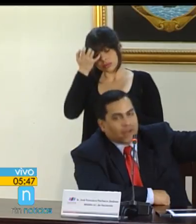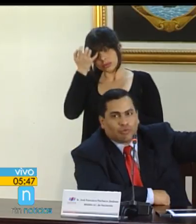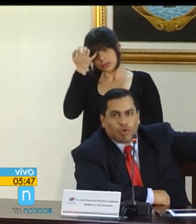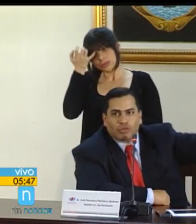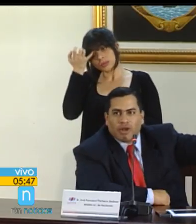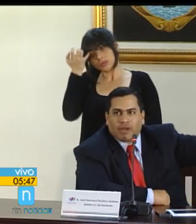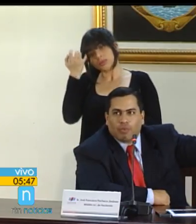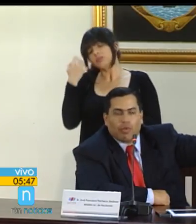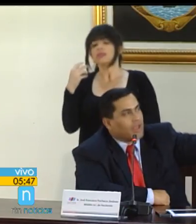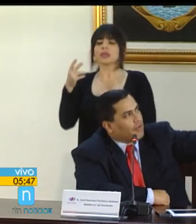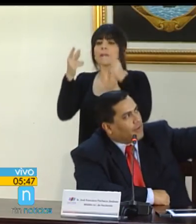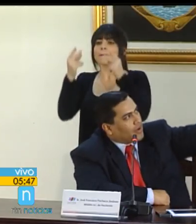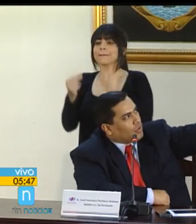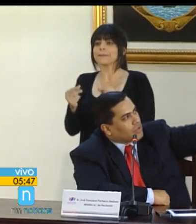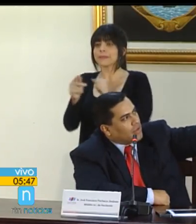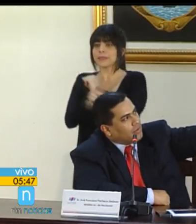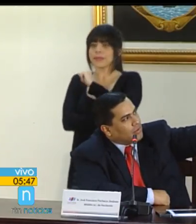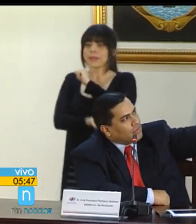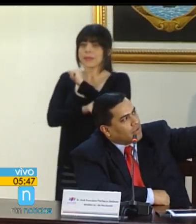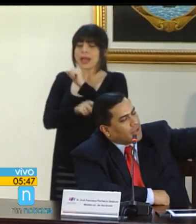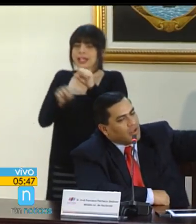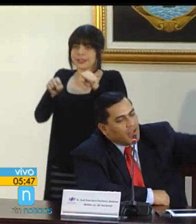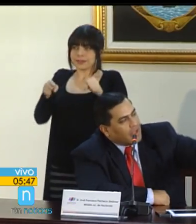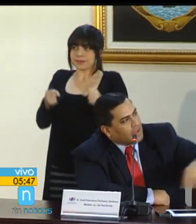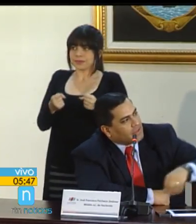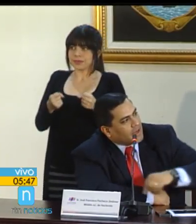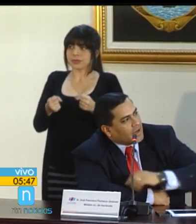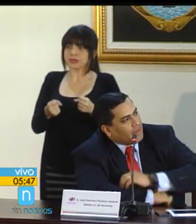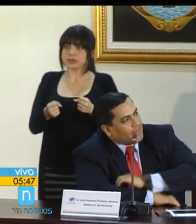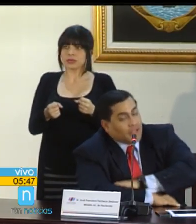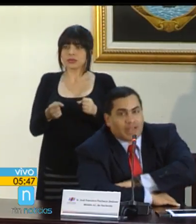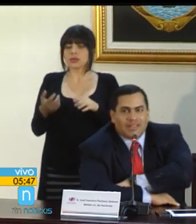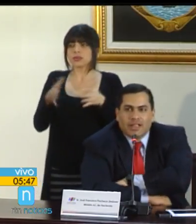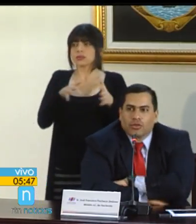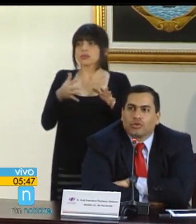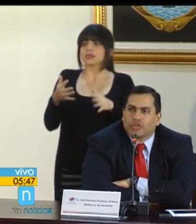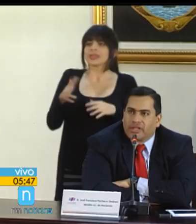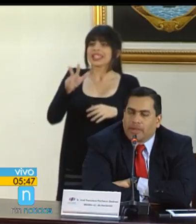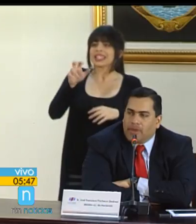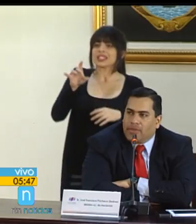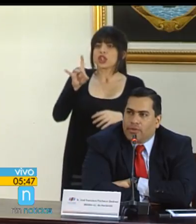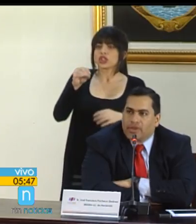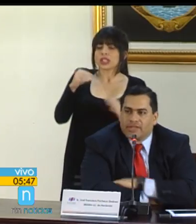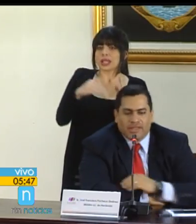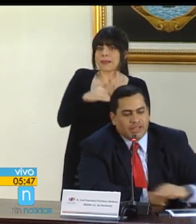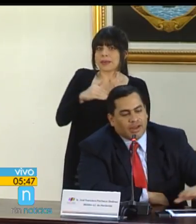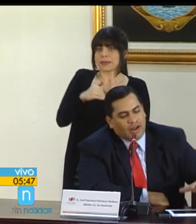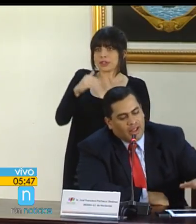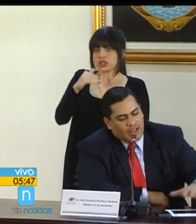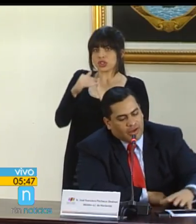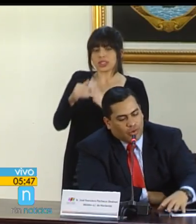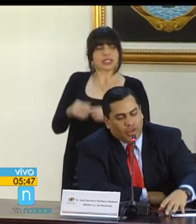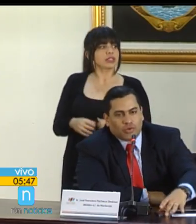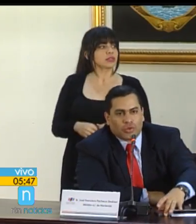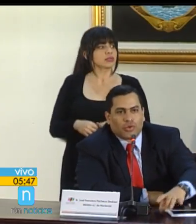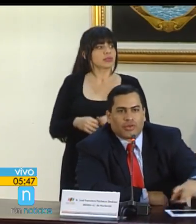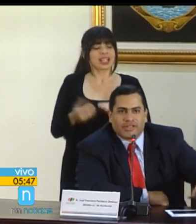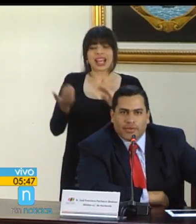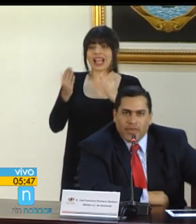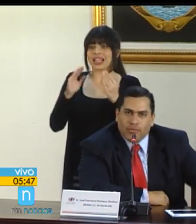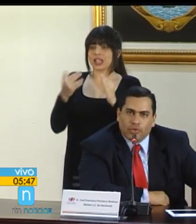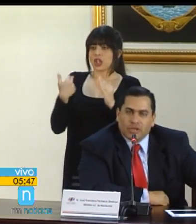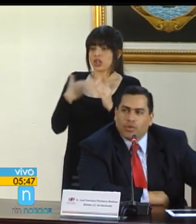El presupuesto de la República fue recortado, ¿verdad?, en cerca de 380.000 millones. Es decir, entre lo que